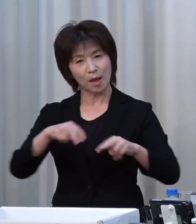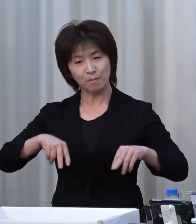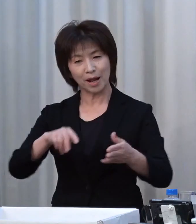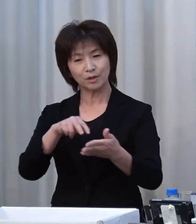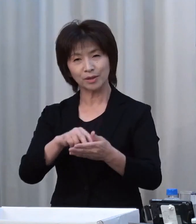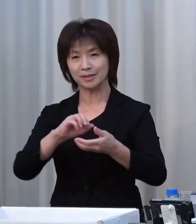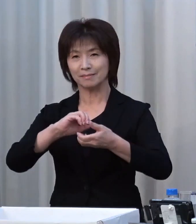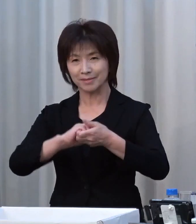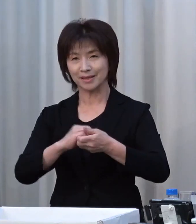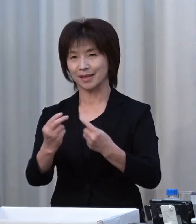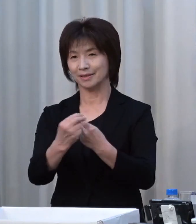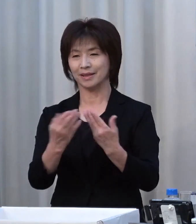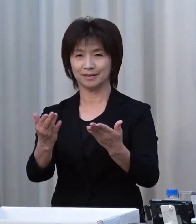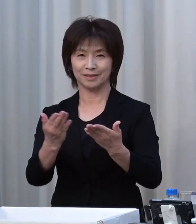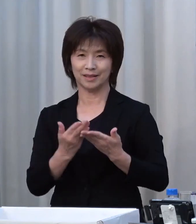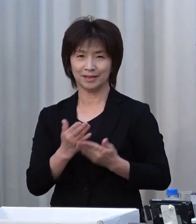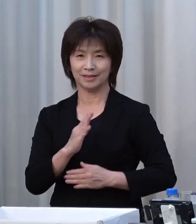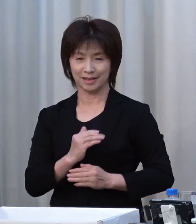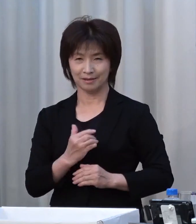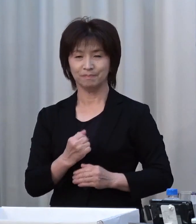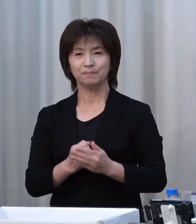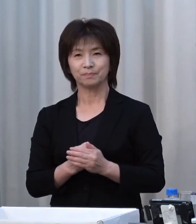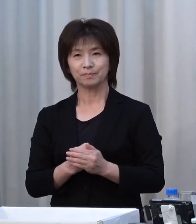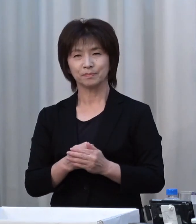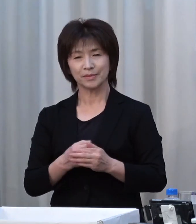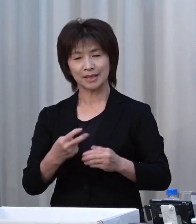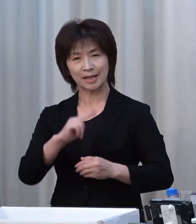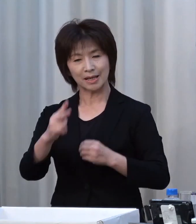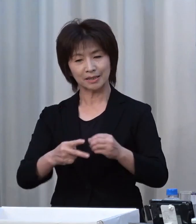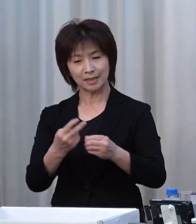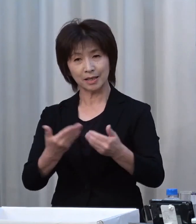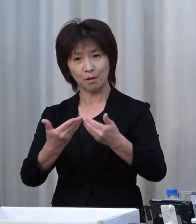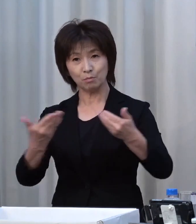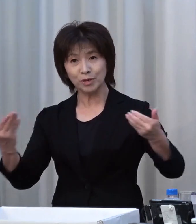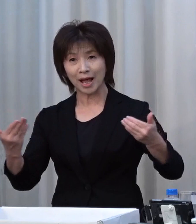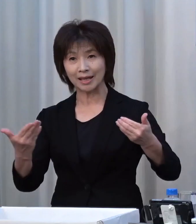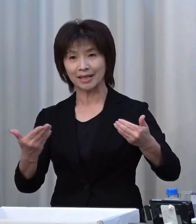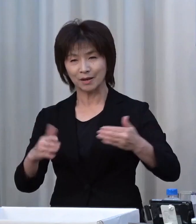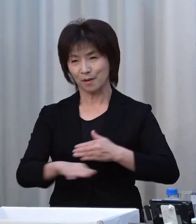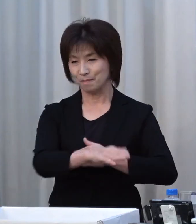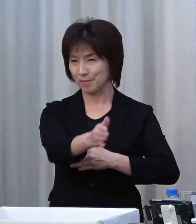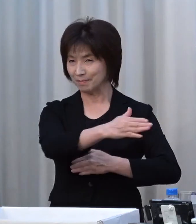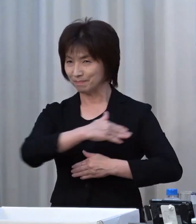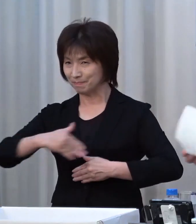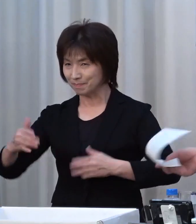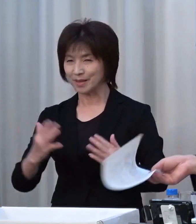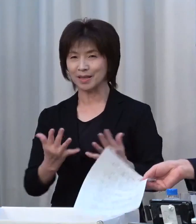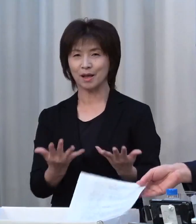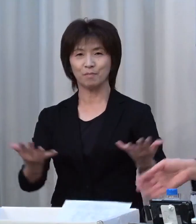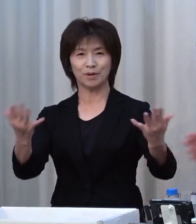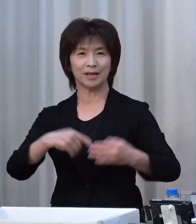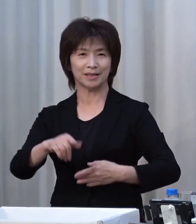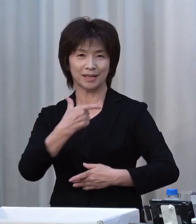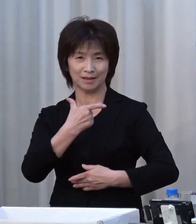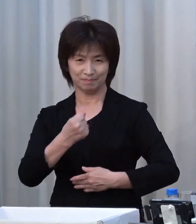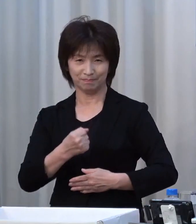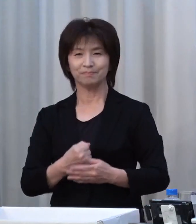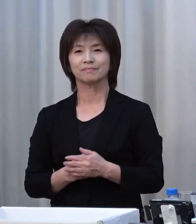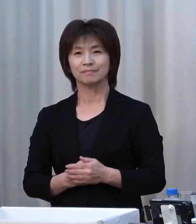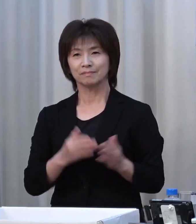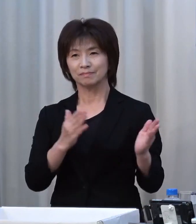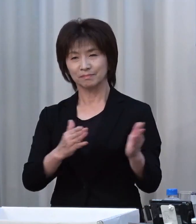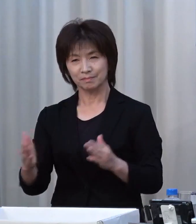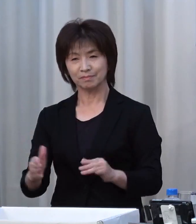としてぜひご参加をください。2年ぶりのこの舞台をチーム千葉で盛り上げてまいりましょう。さ